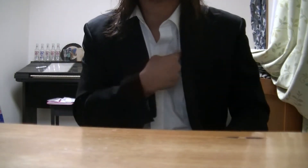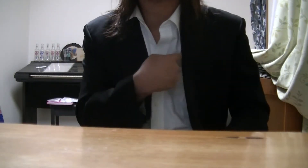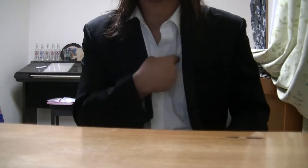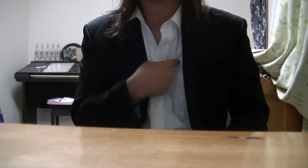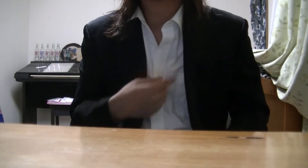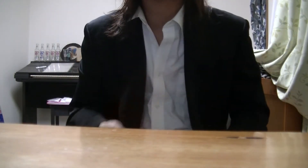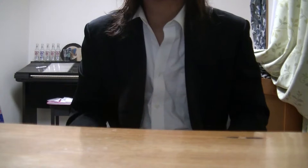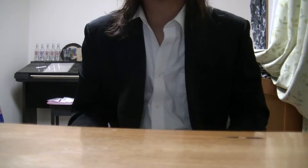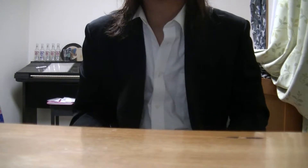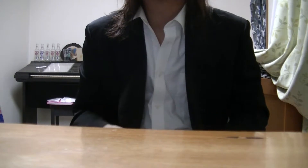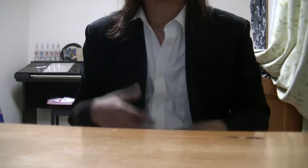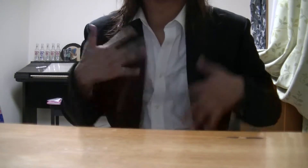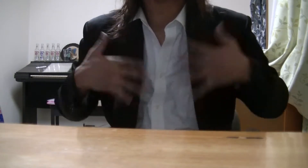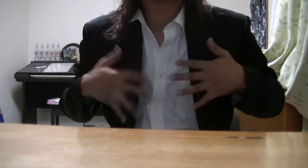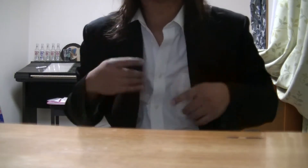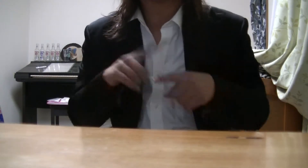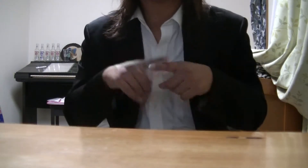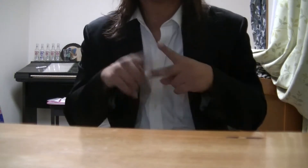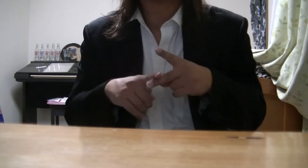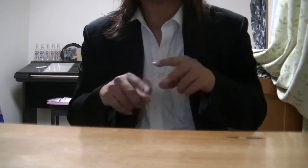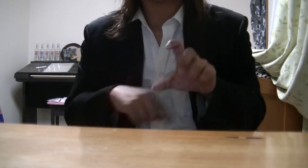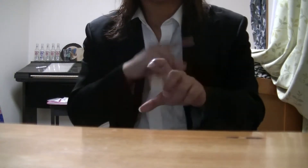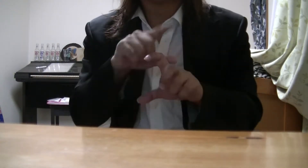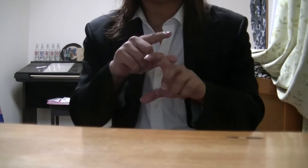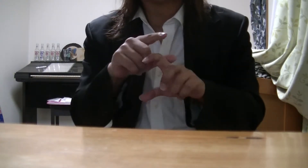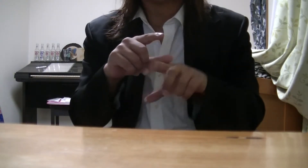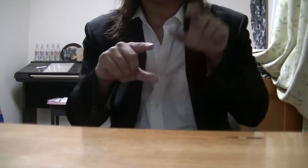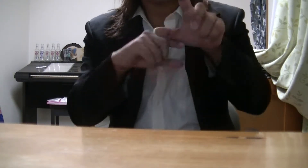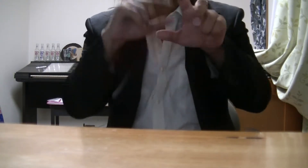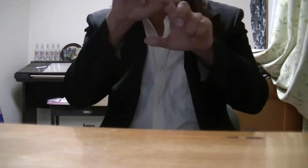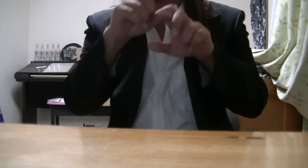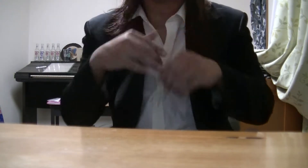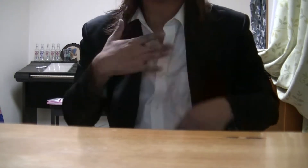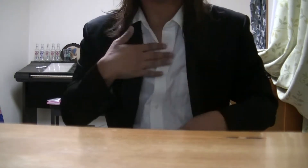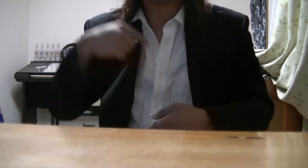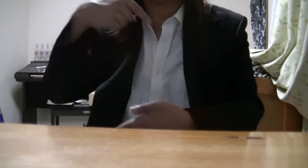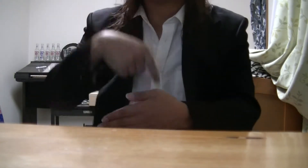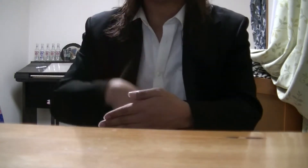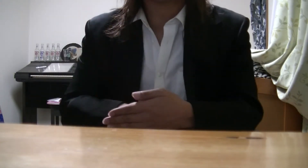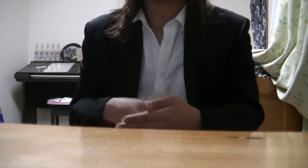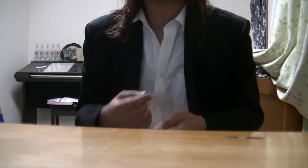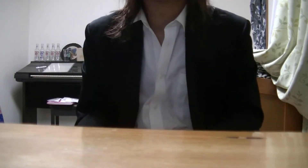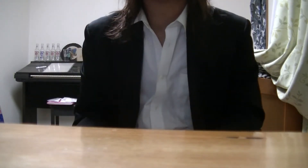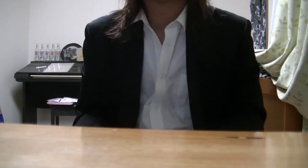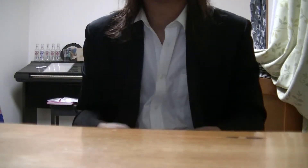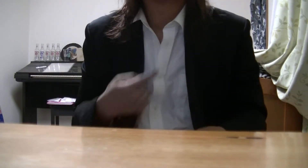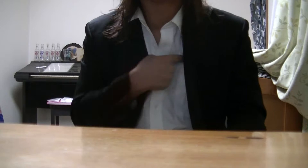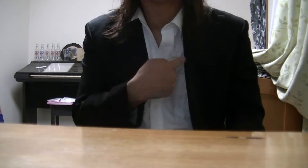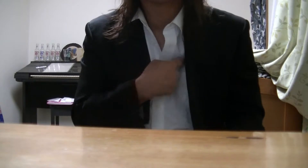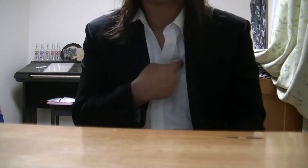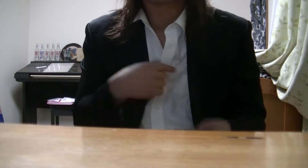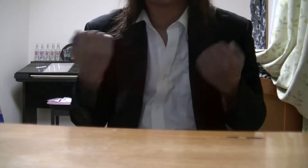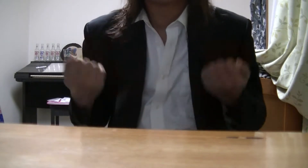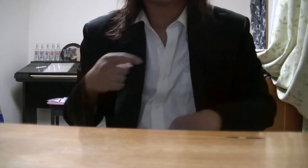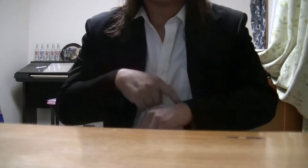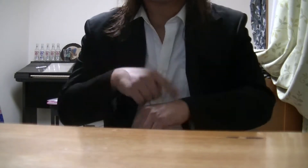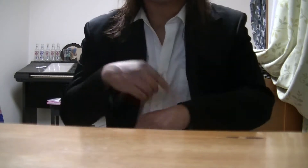けど、味わい方がまた一段、いや数段深くなったなと思って、やっぱり限りある命だってことを感じることっていうのが